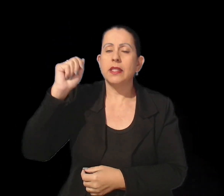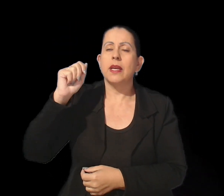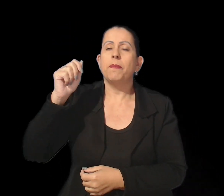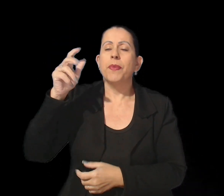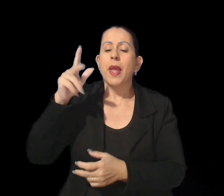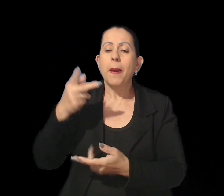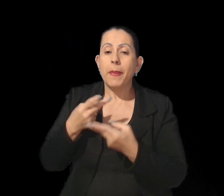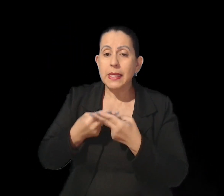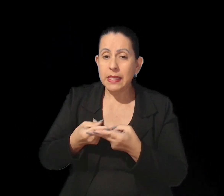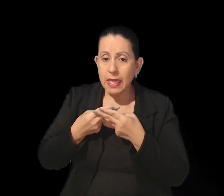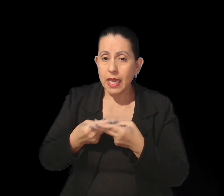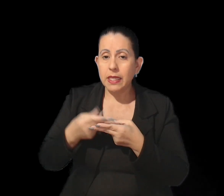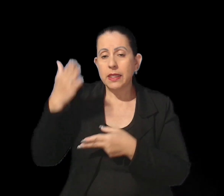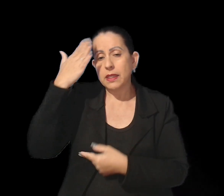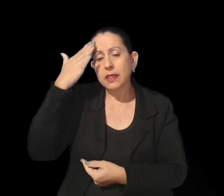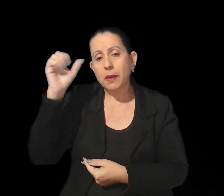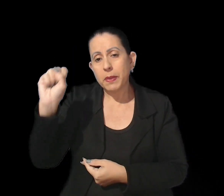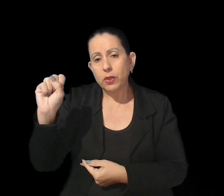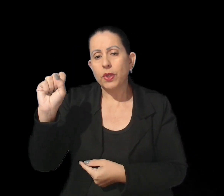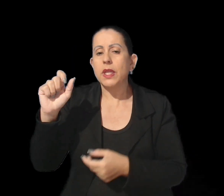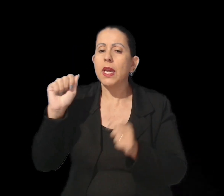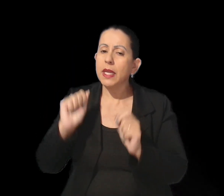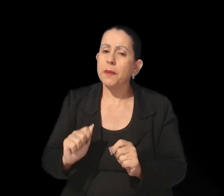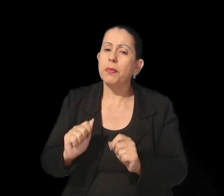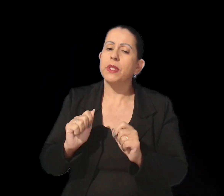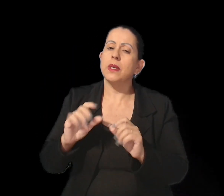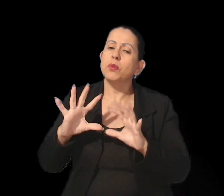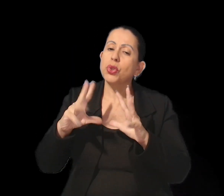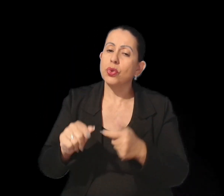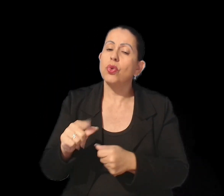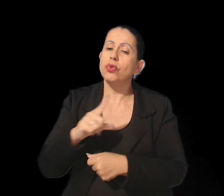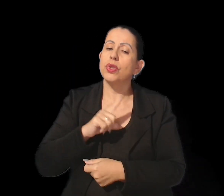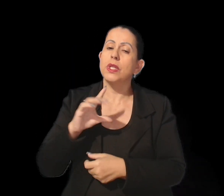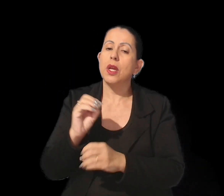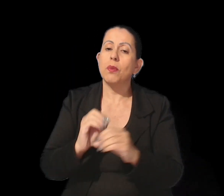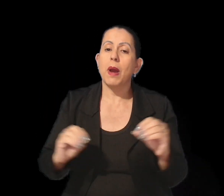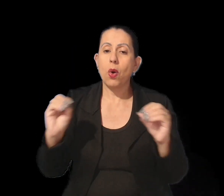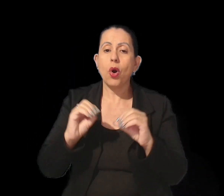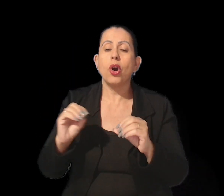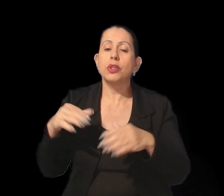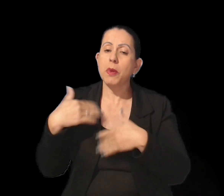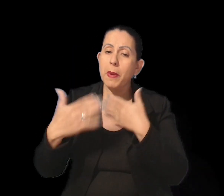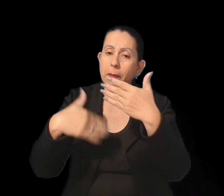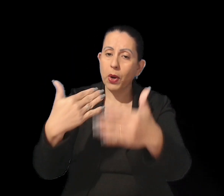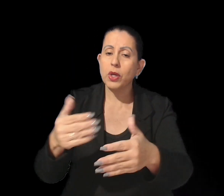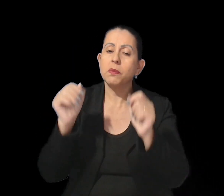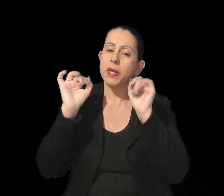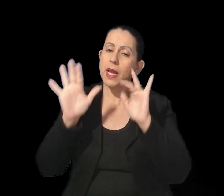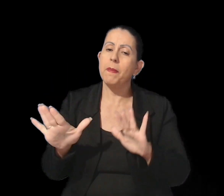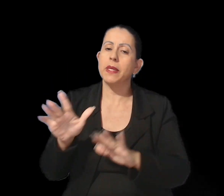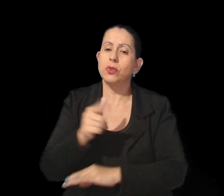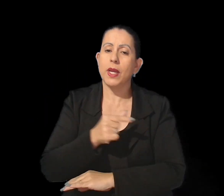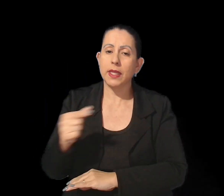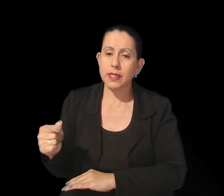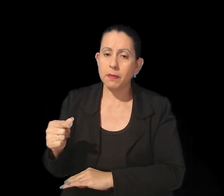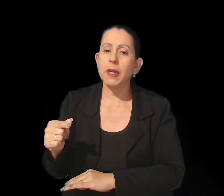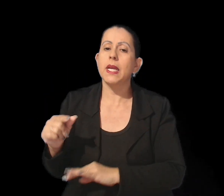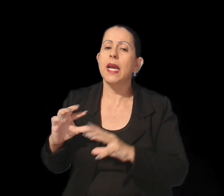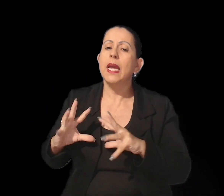inteligência, paciência, sabedoria e que possamos todos ter uma ótima, uma próspera e abençoada semana.